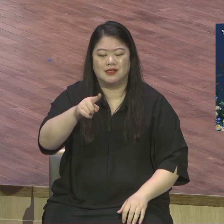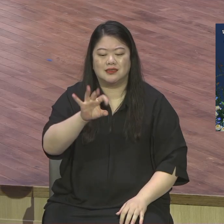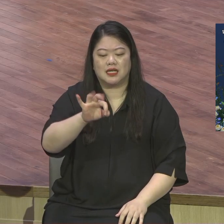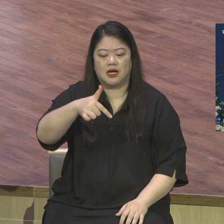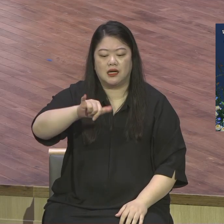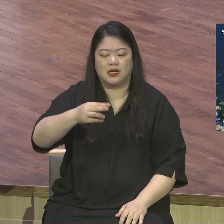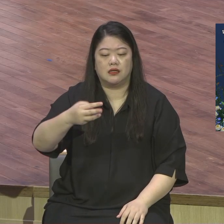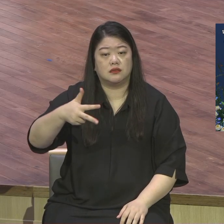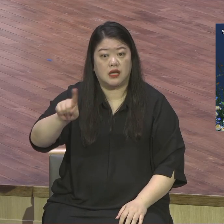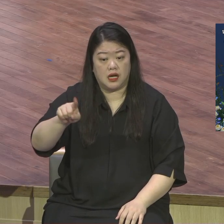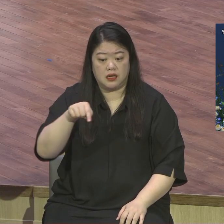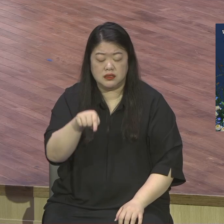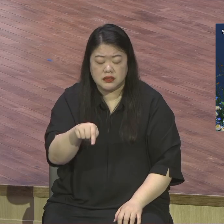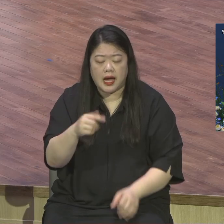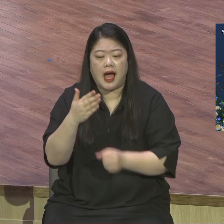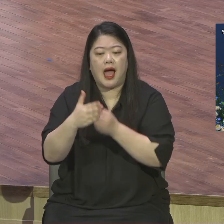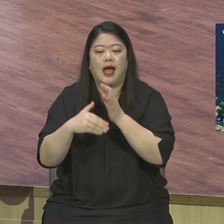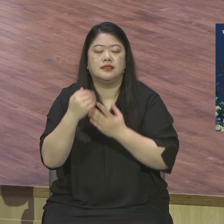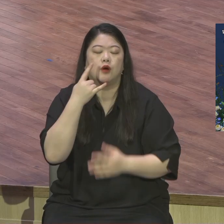하나님